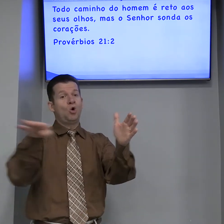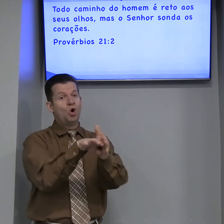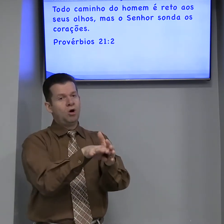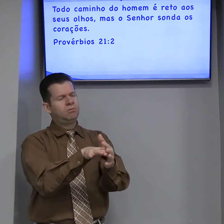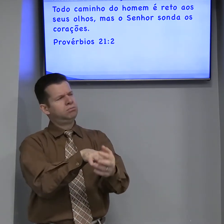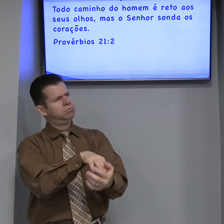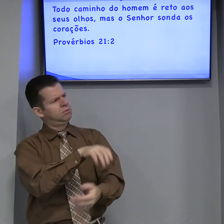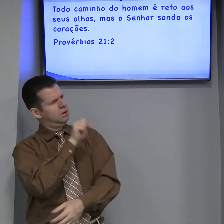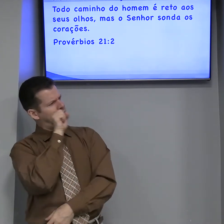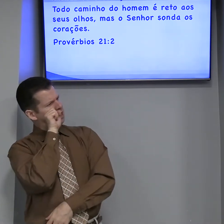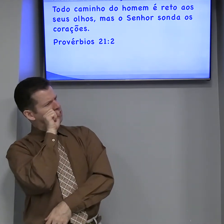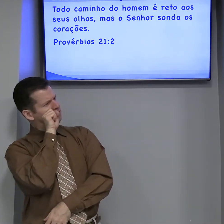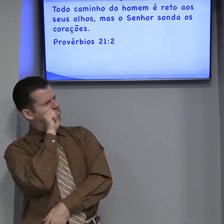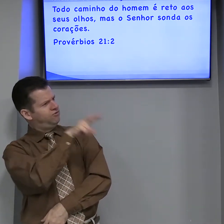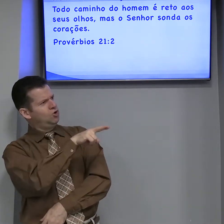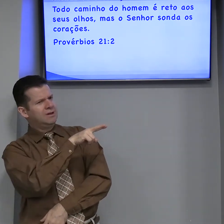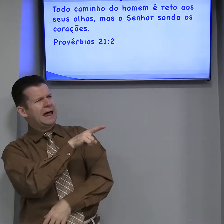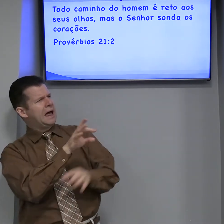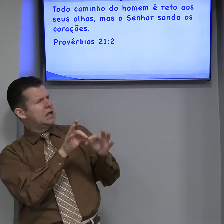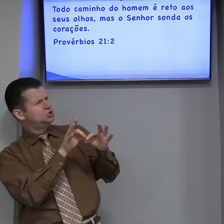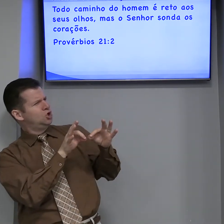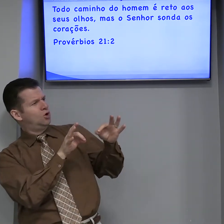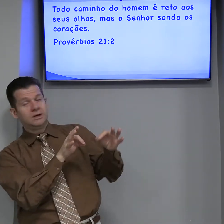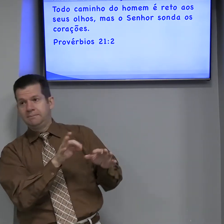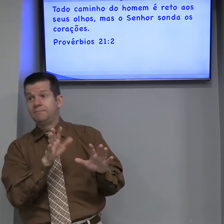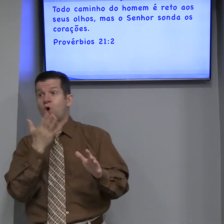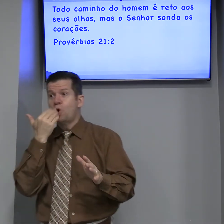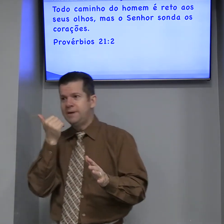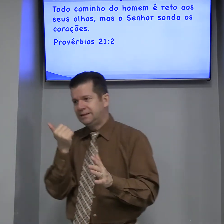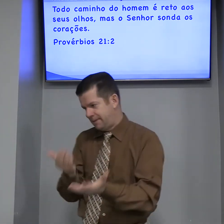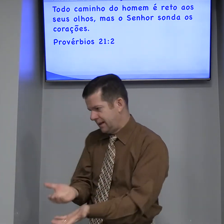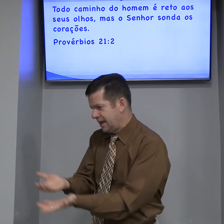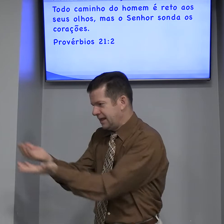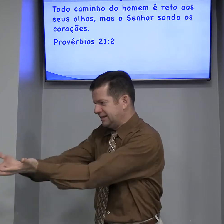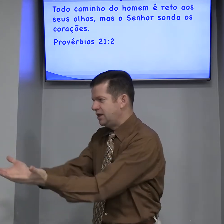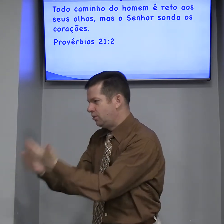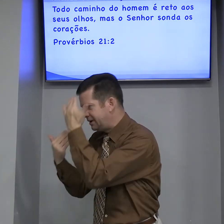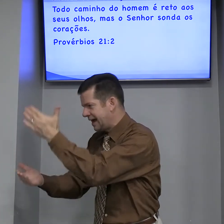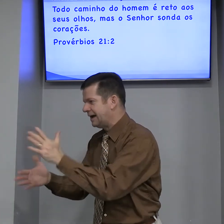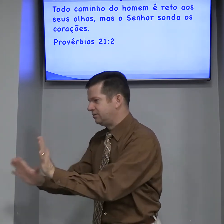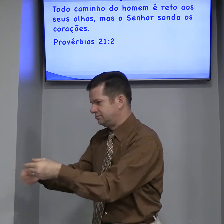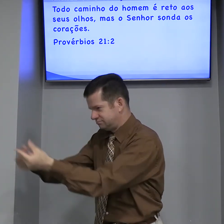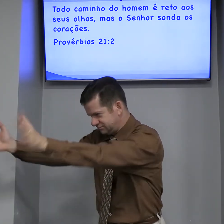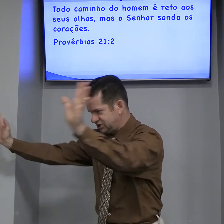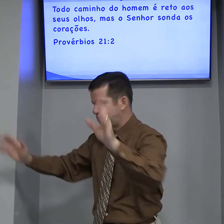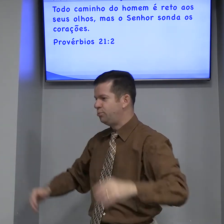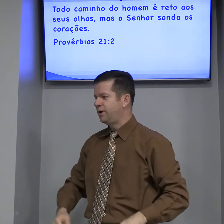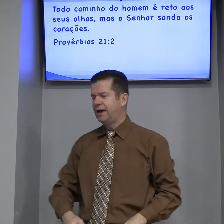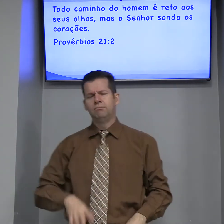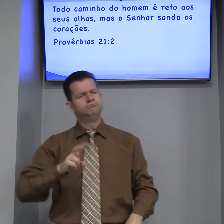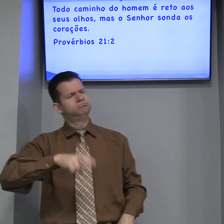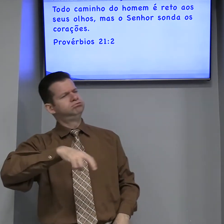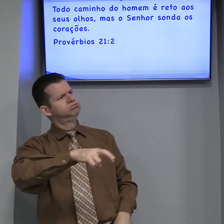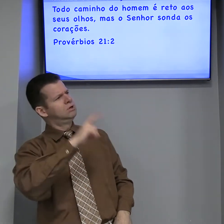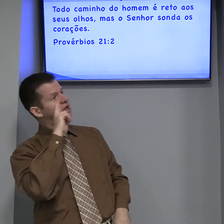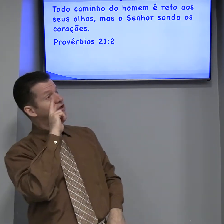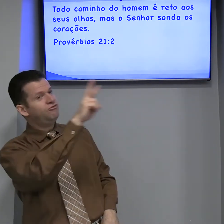Chegou, viu lá de novo comida, deu, obrigado. distribuem.